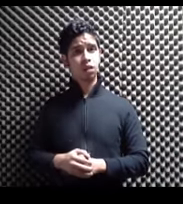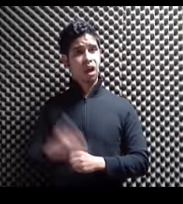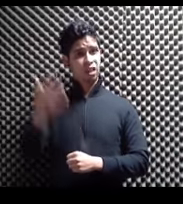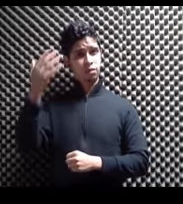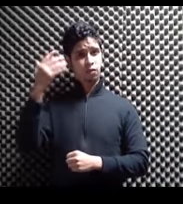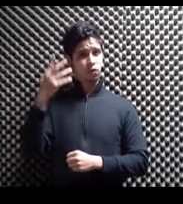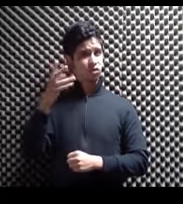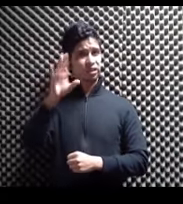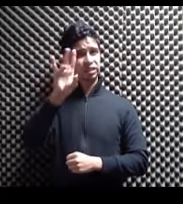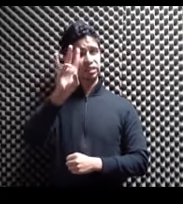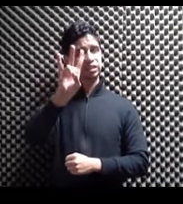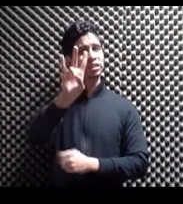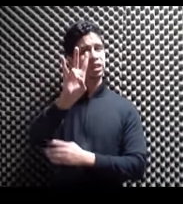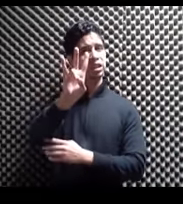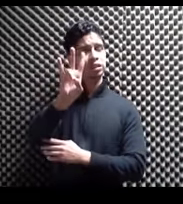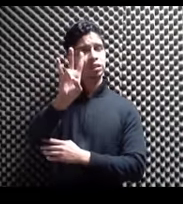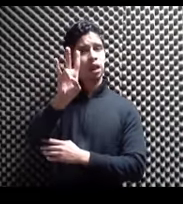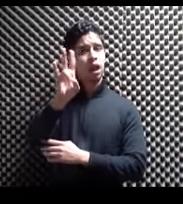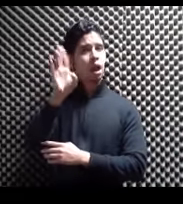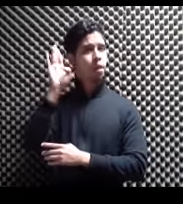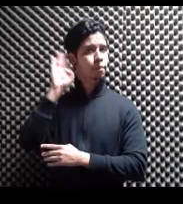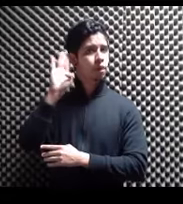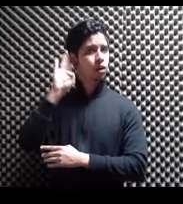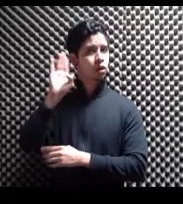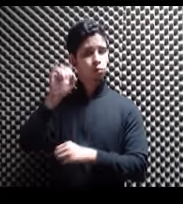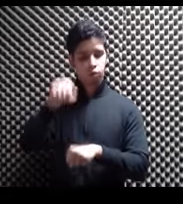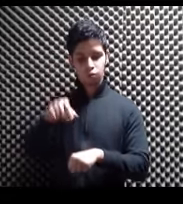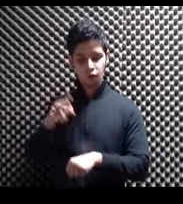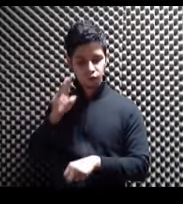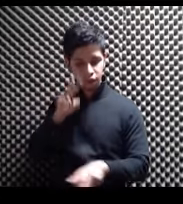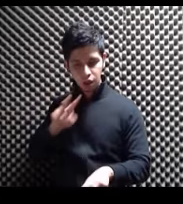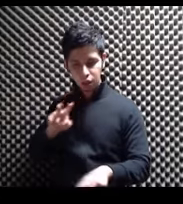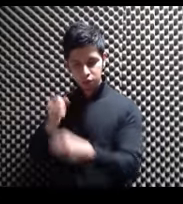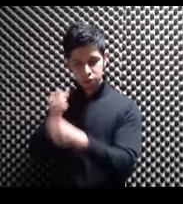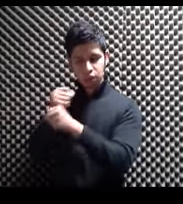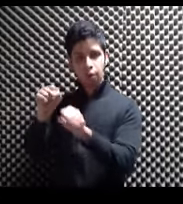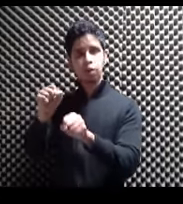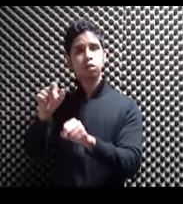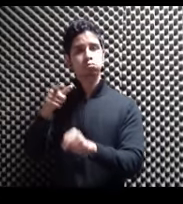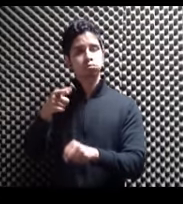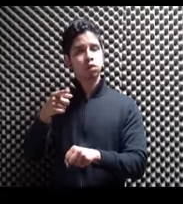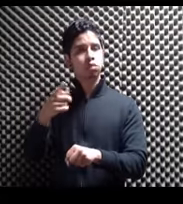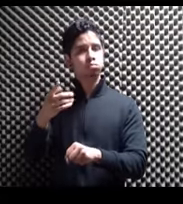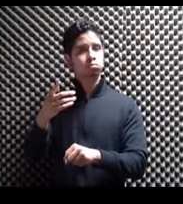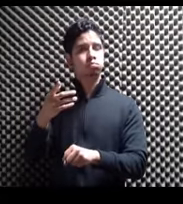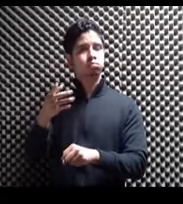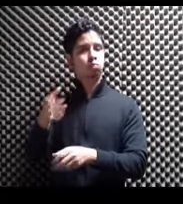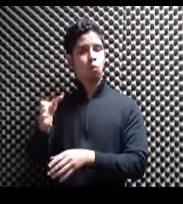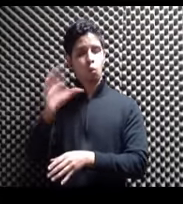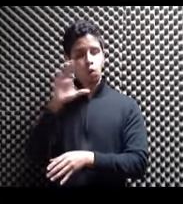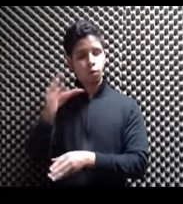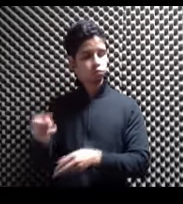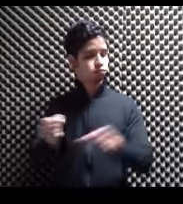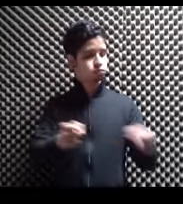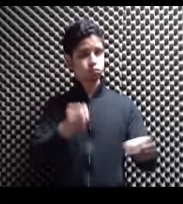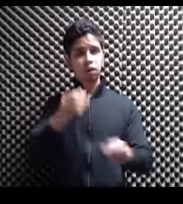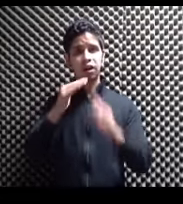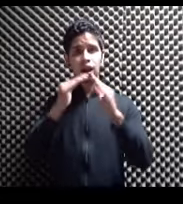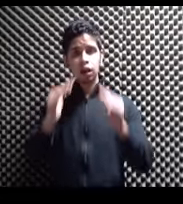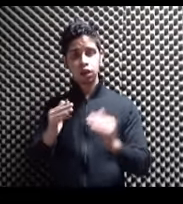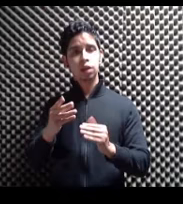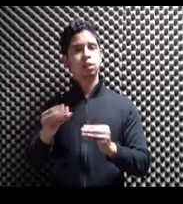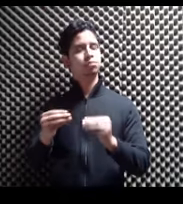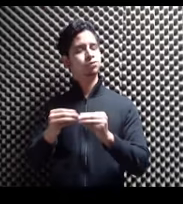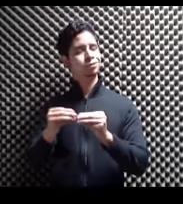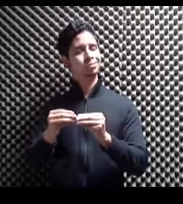logramos poder tratar de acomodar, pero cada día son más y la gente con